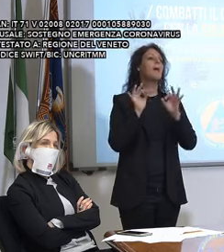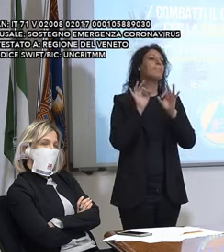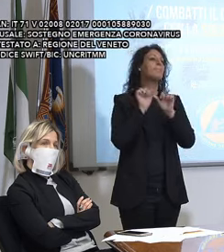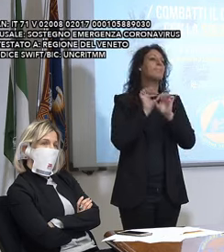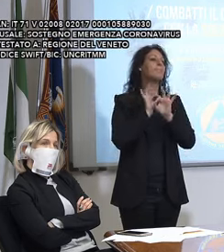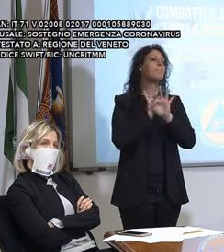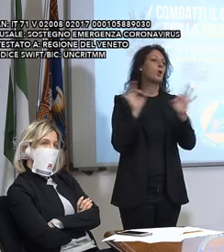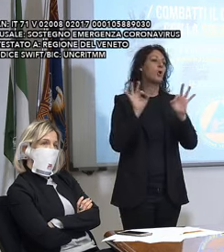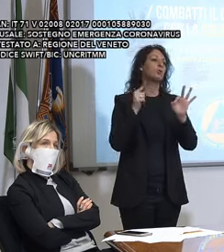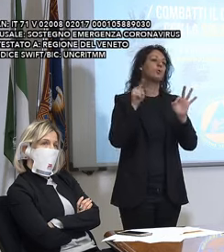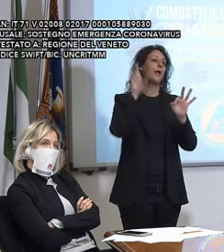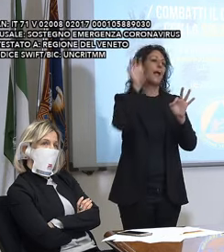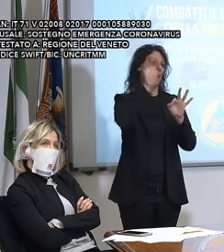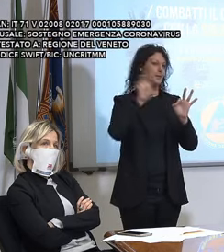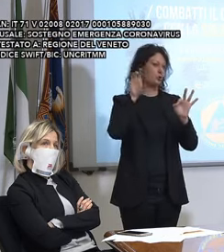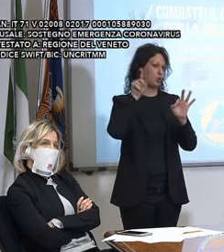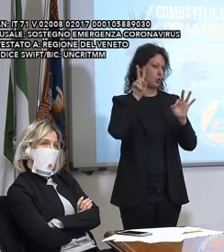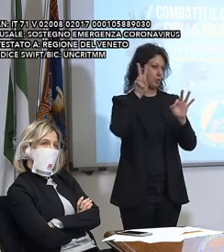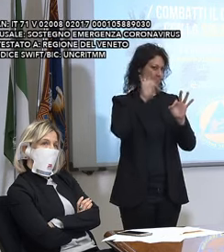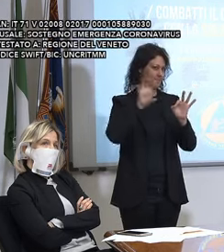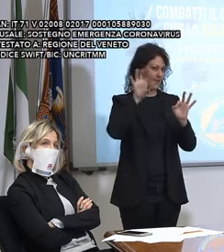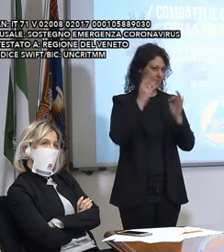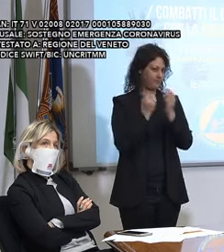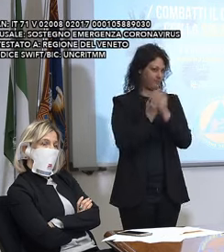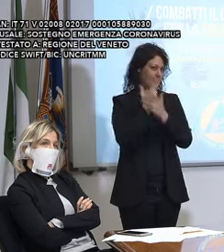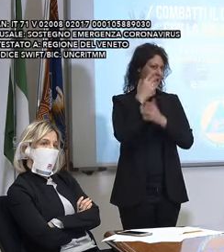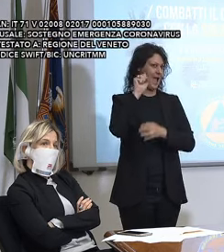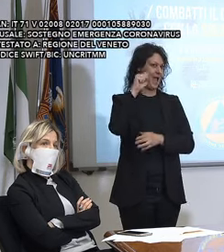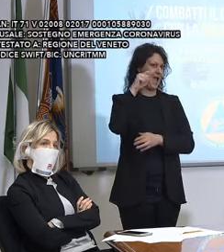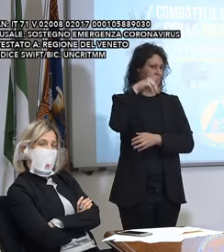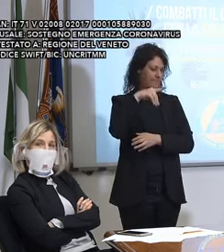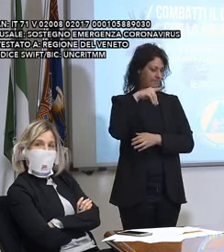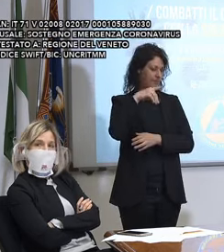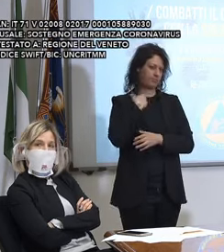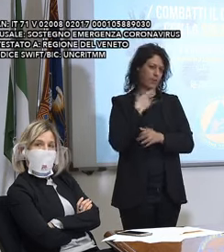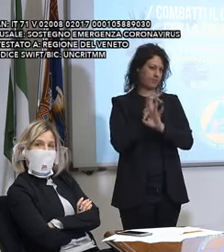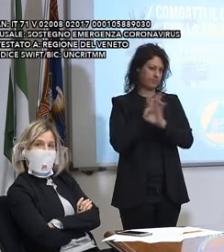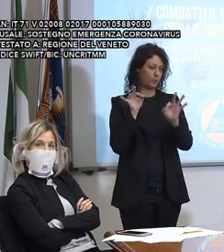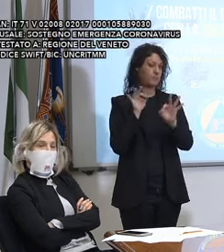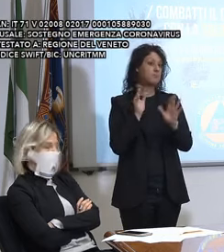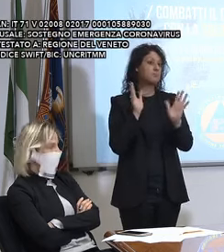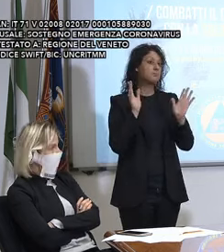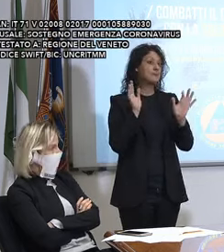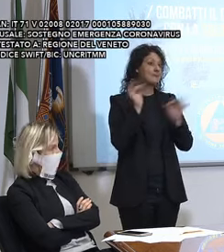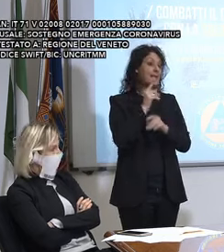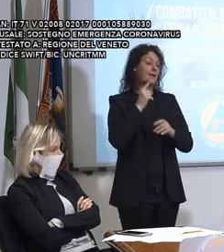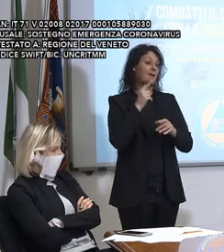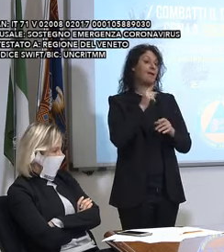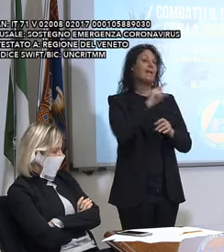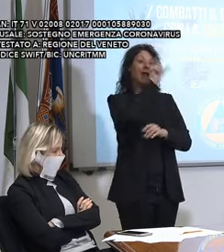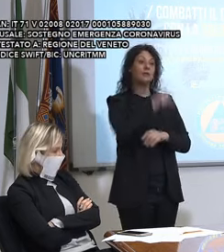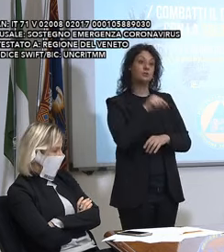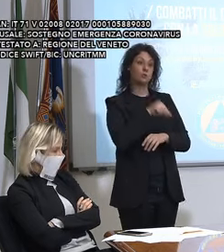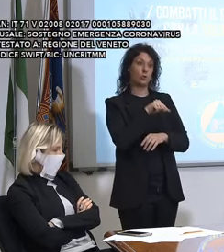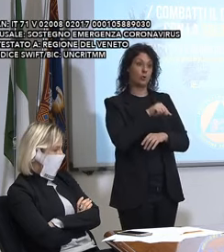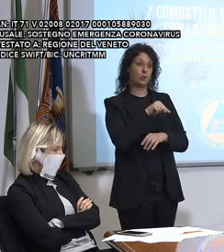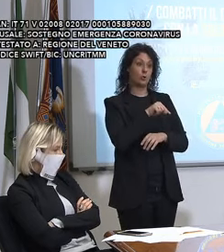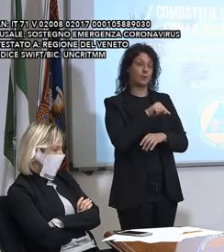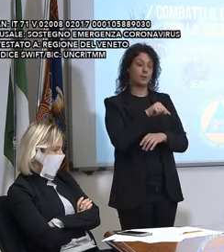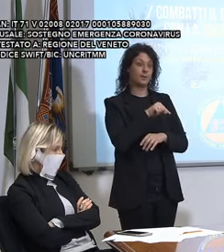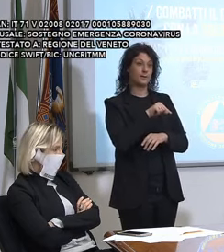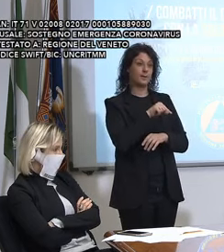c'è un'app nazionale che sia strutturata, e io ho detto i miei, che in riunione si porti, siccome noi abbiamo